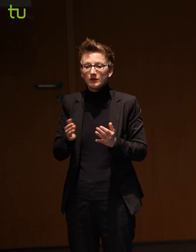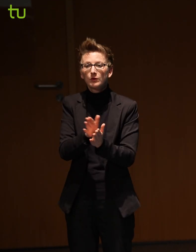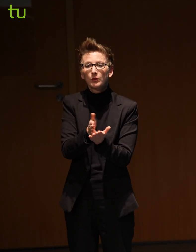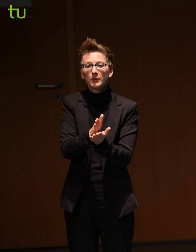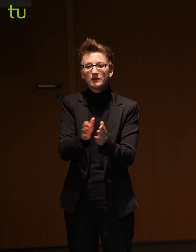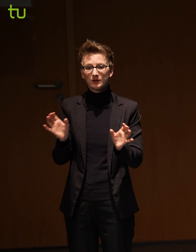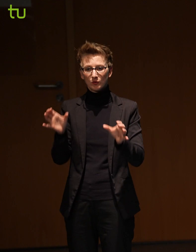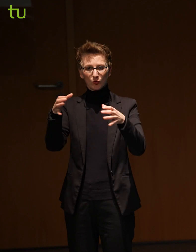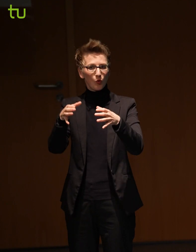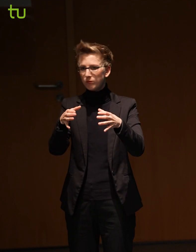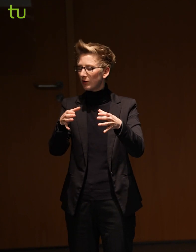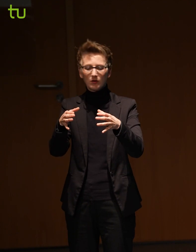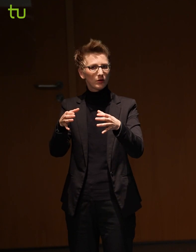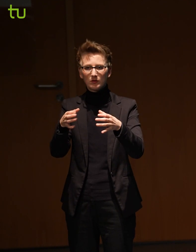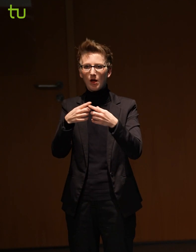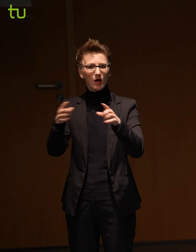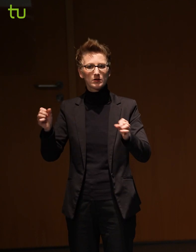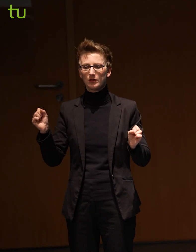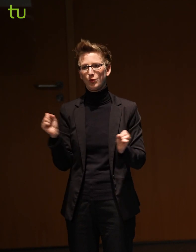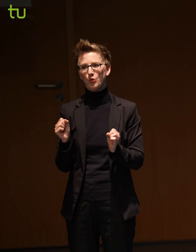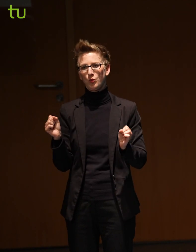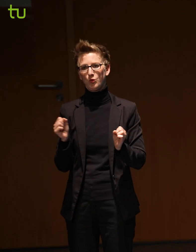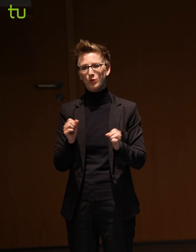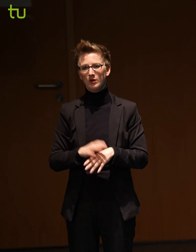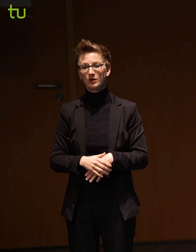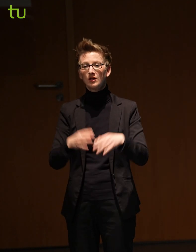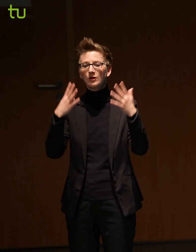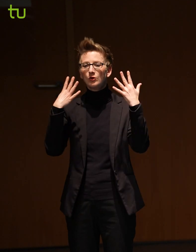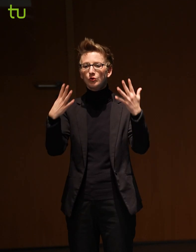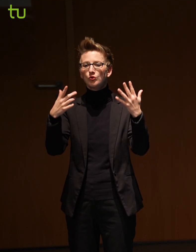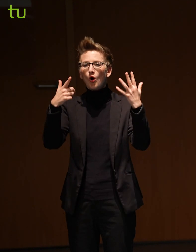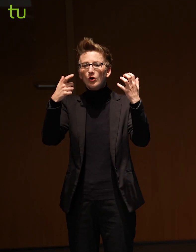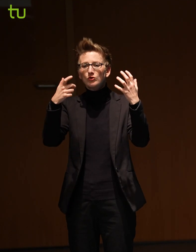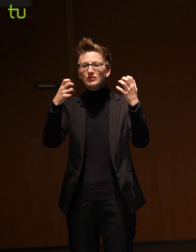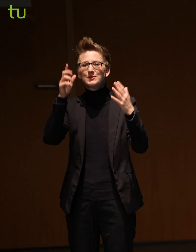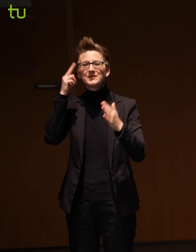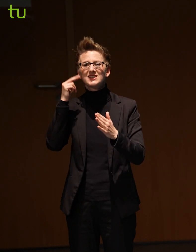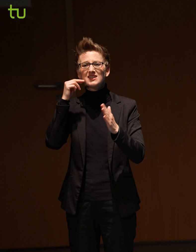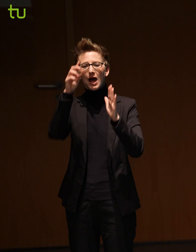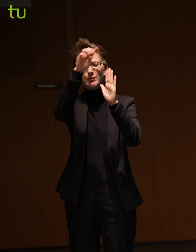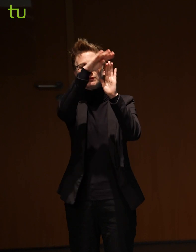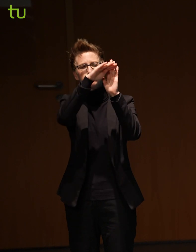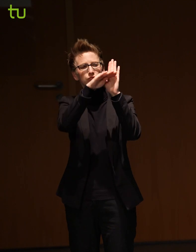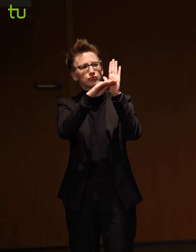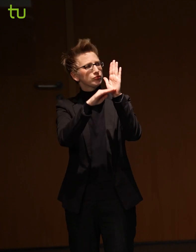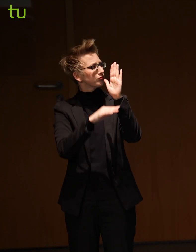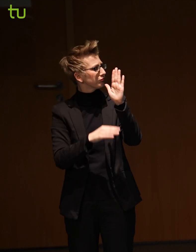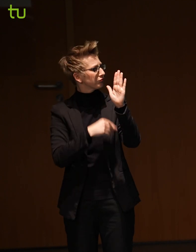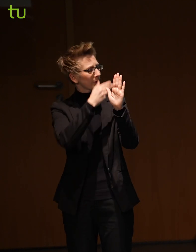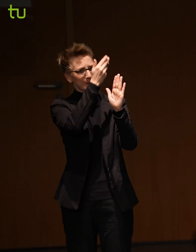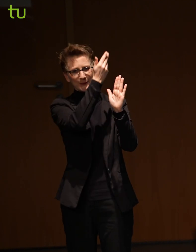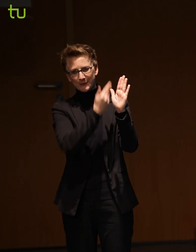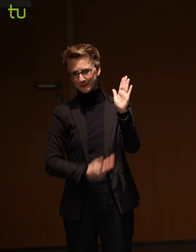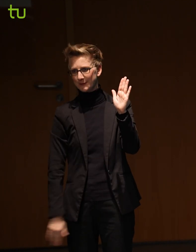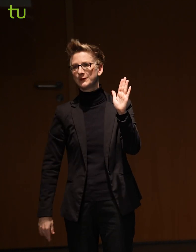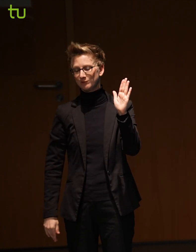andere Dimension. Ganze 79 Namen finden sich auf dieser Liste, einige von ihnen Mitarbeiterinnen der